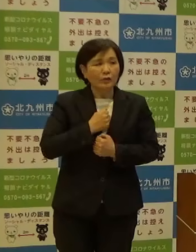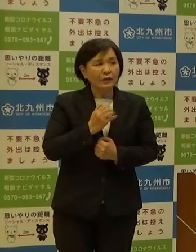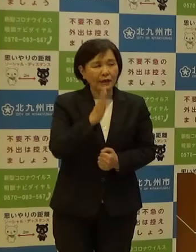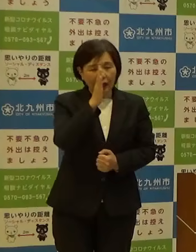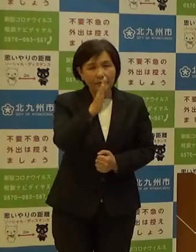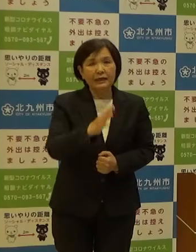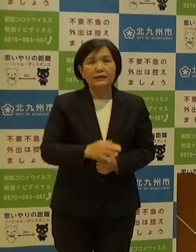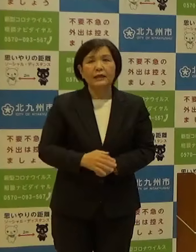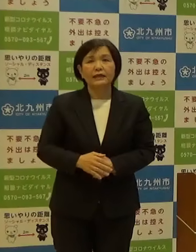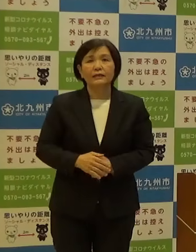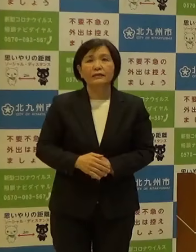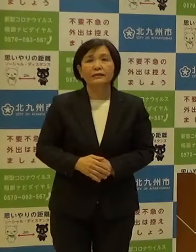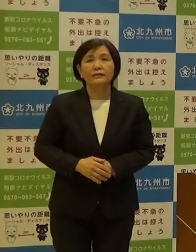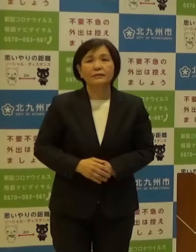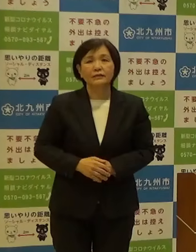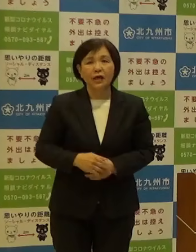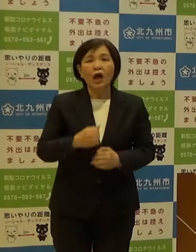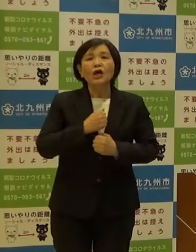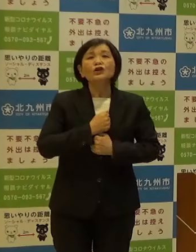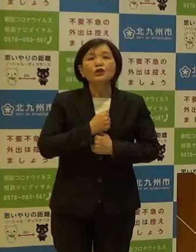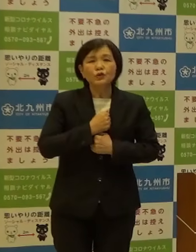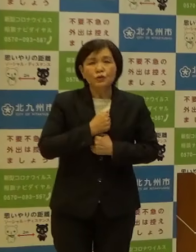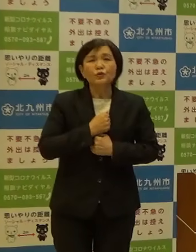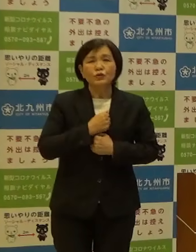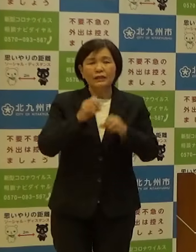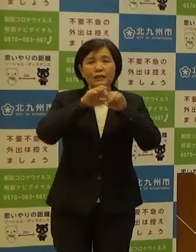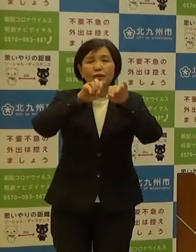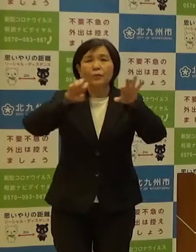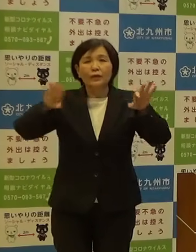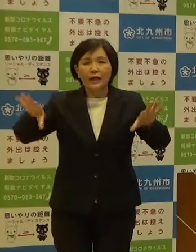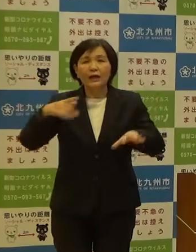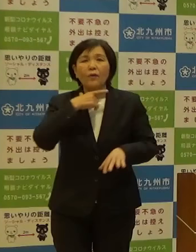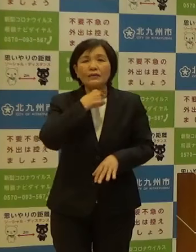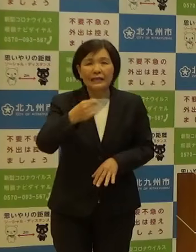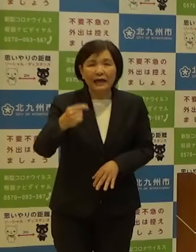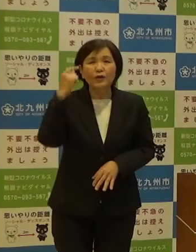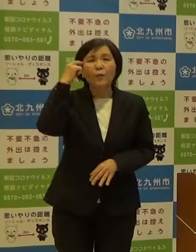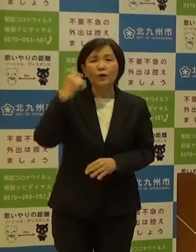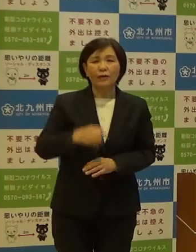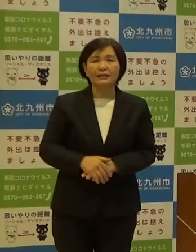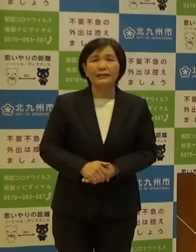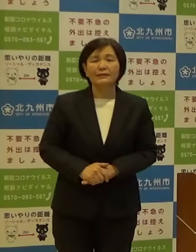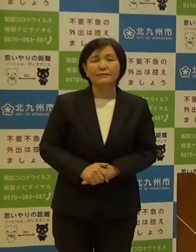めてご注意を喚起をしたいのであります。